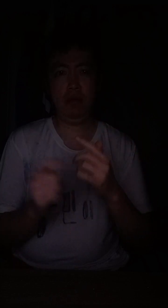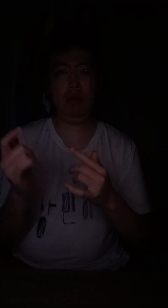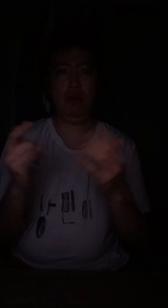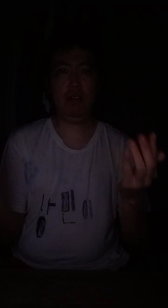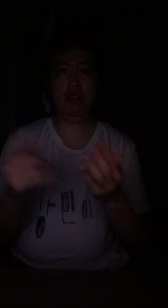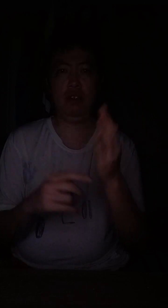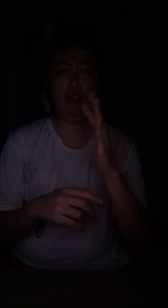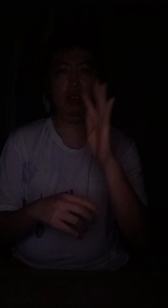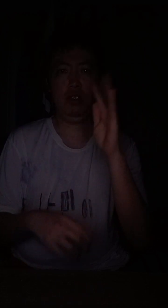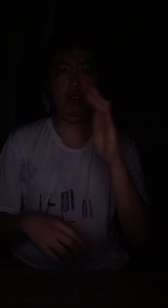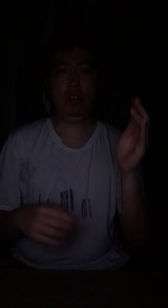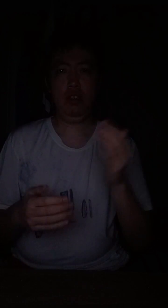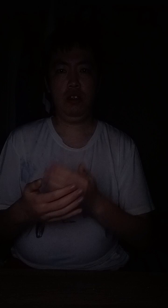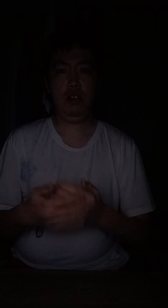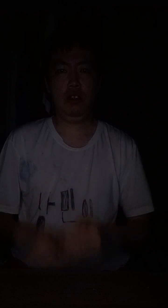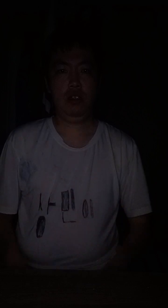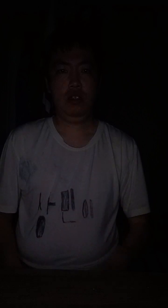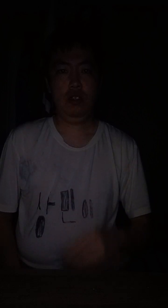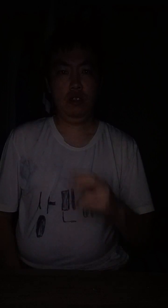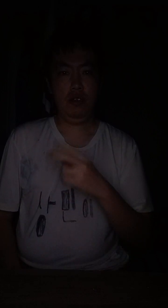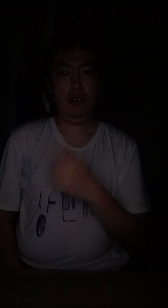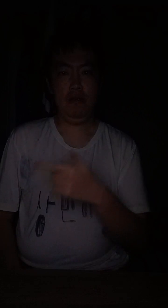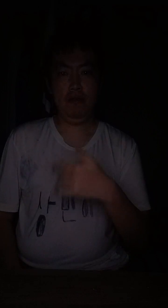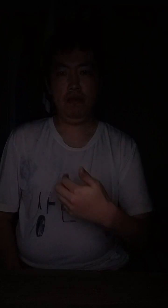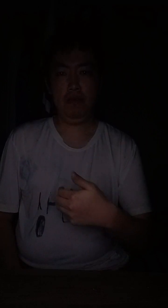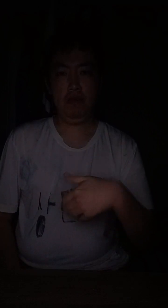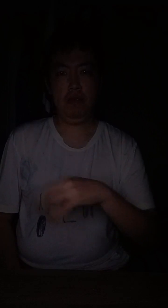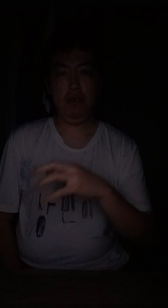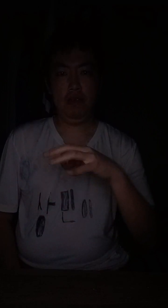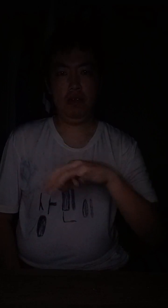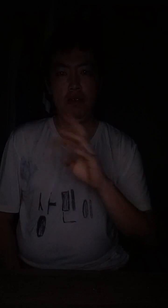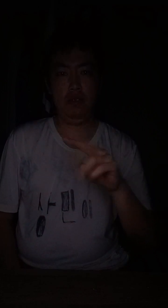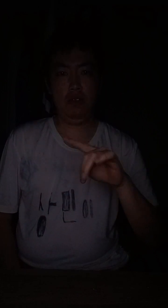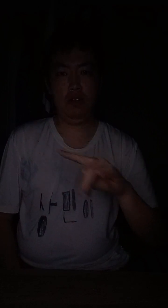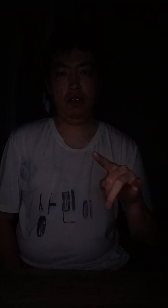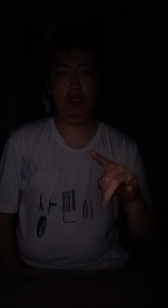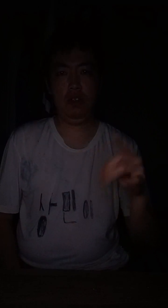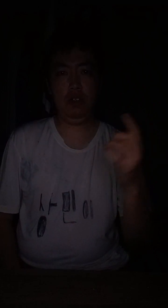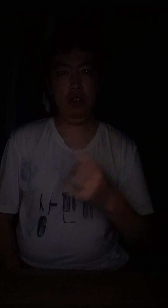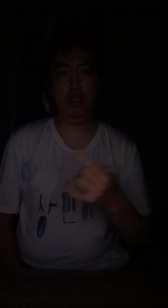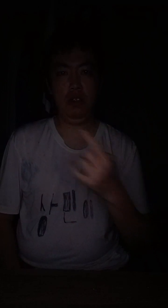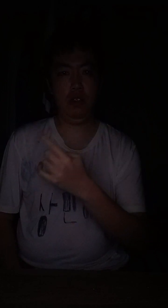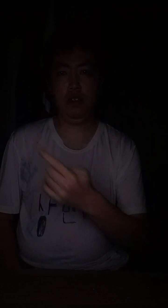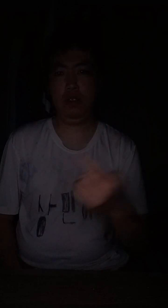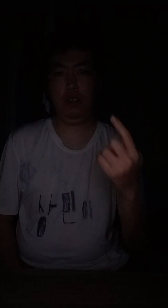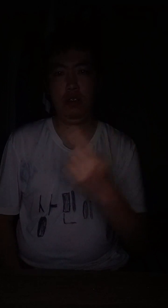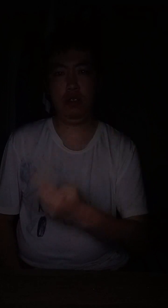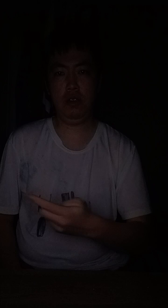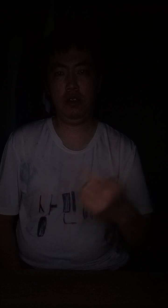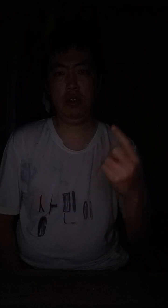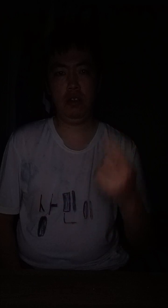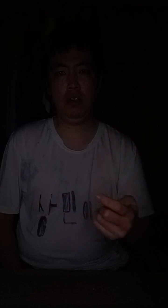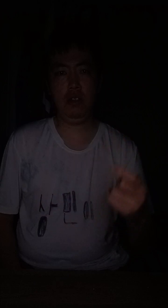나왔습니다. 검찰은 최근 방첩사 관계자 조사에서 여 사령관이 4일 오전 회의에서 요인 체포 명단